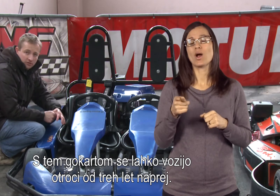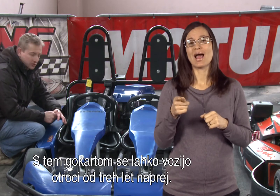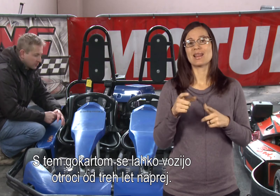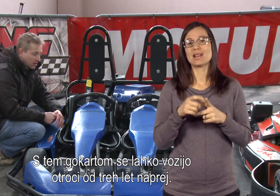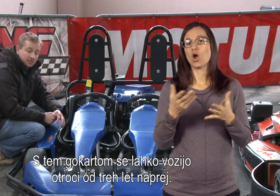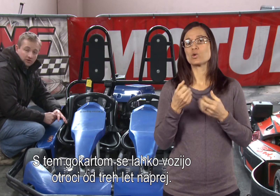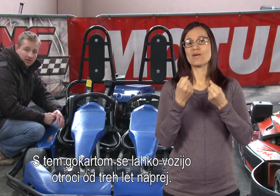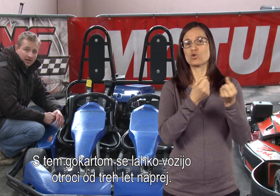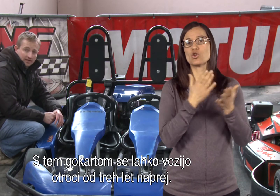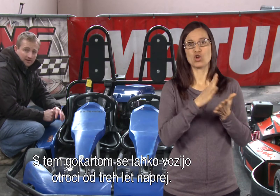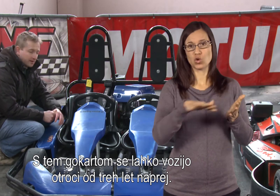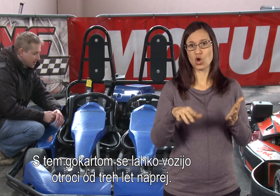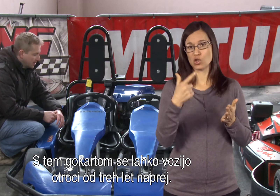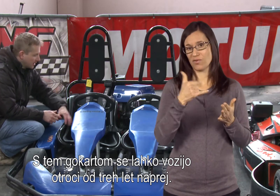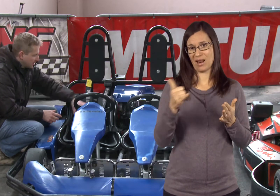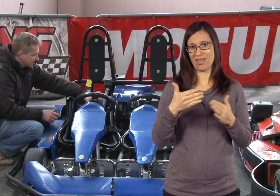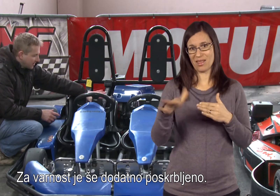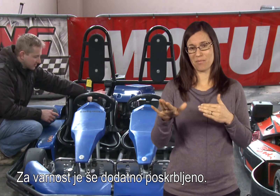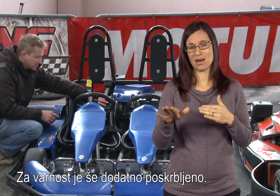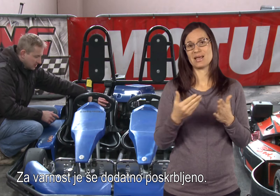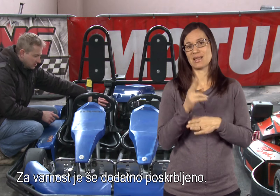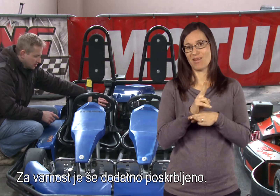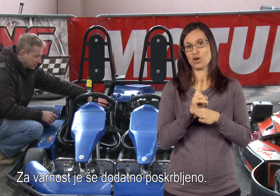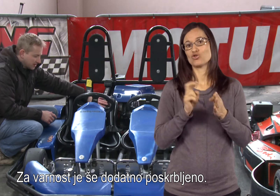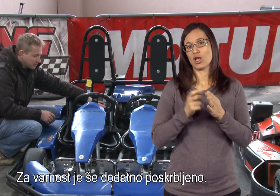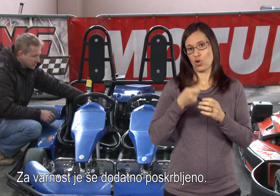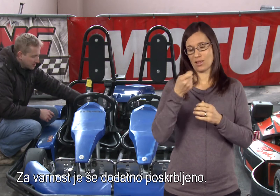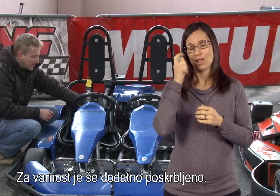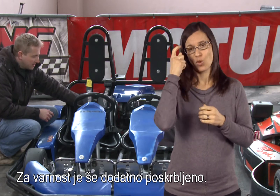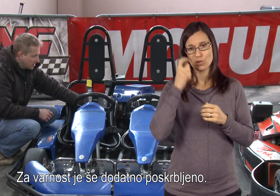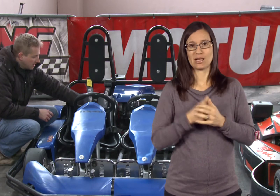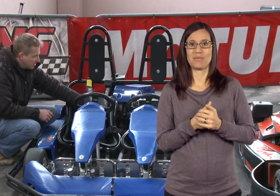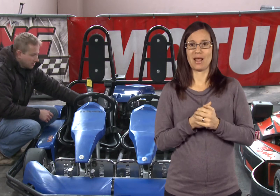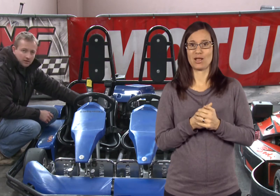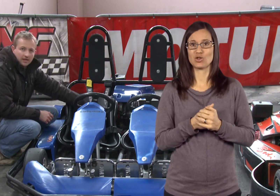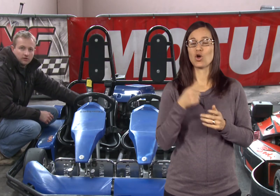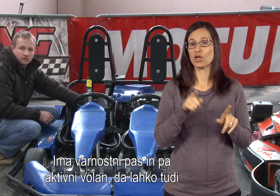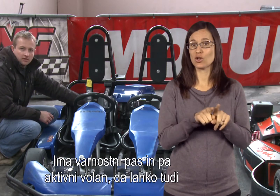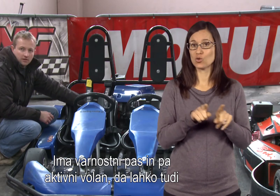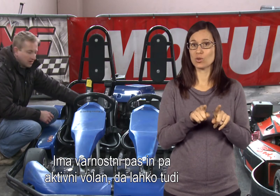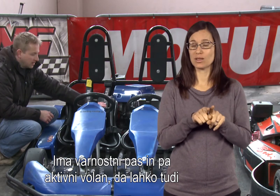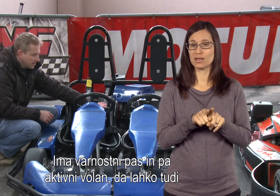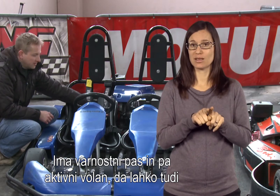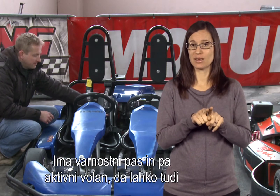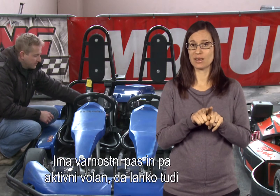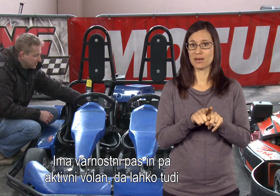lahko vozijo že otroci od 3 let naprej. Za varnost je še dodatno poskrbljeno. Tle je tudi